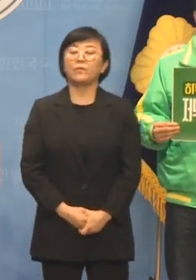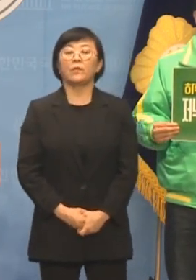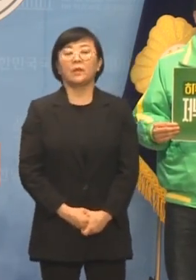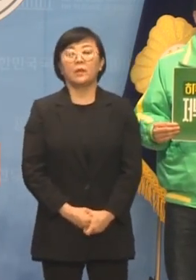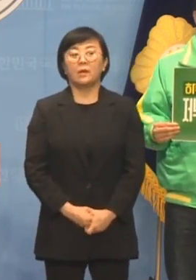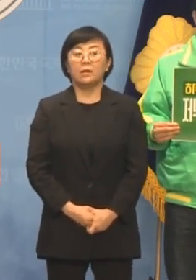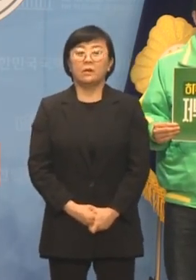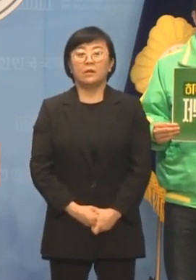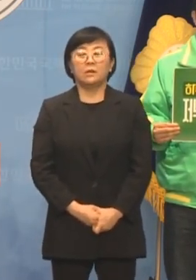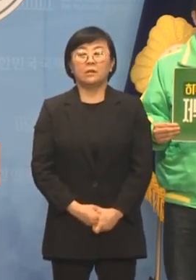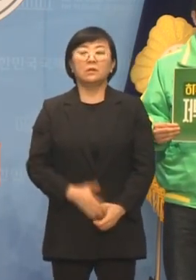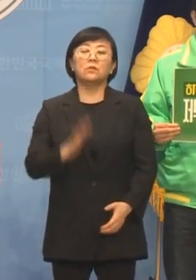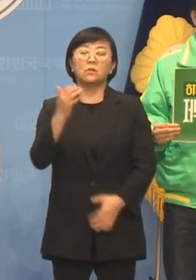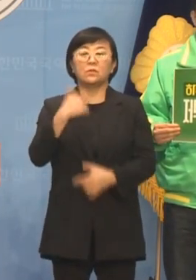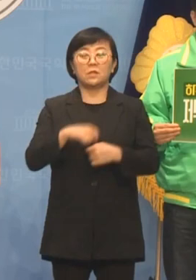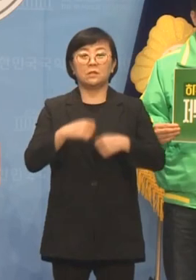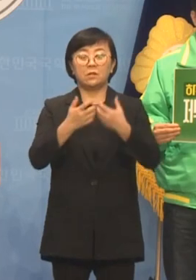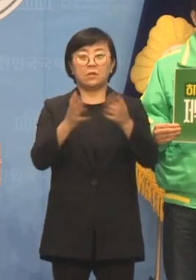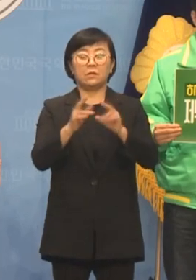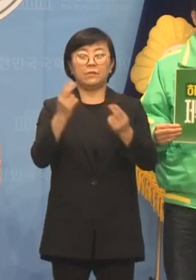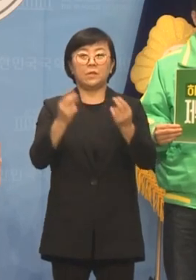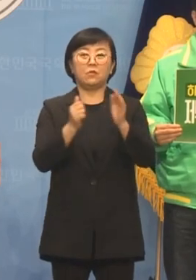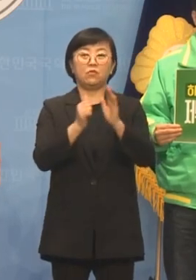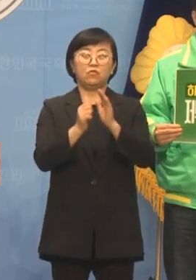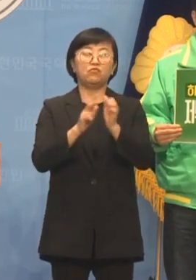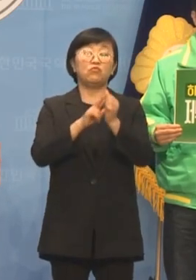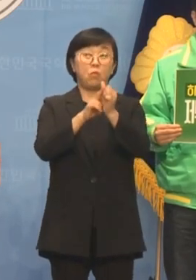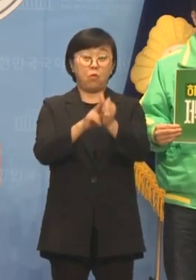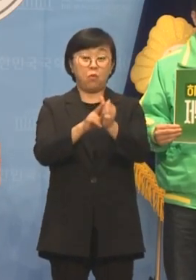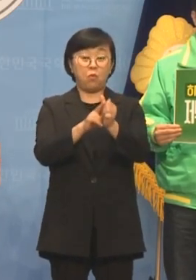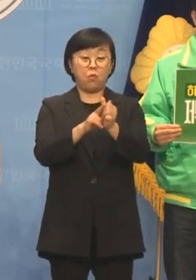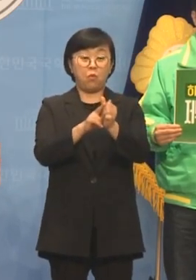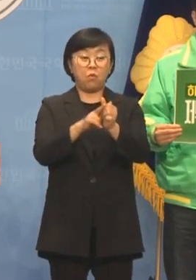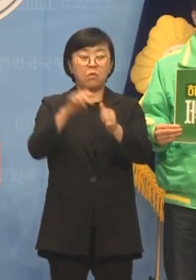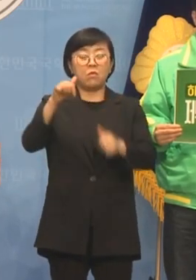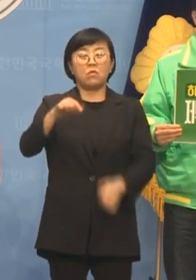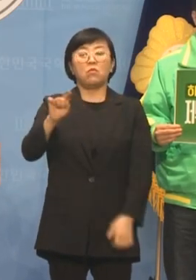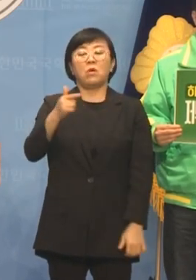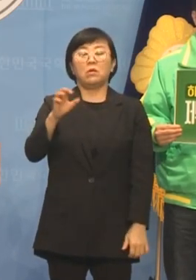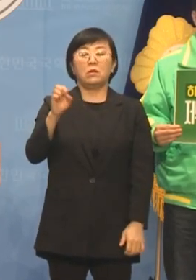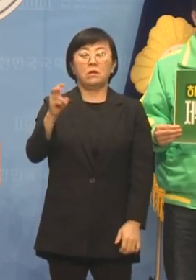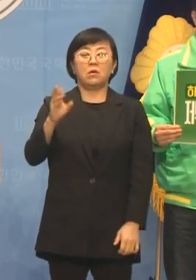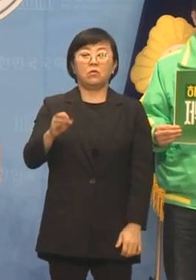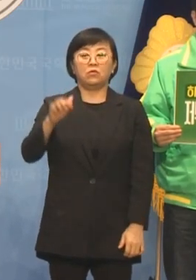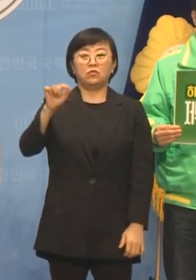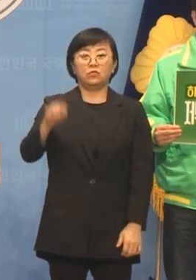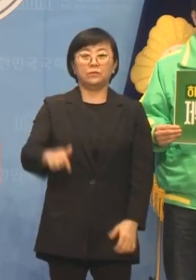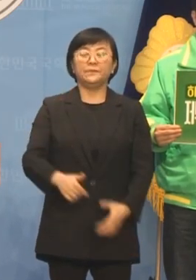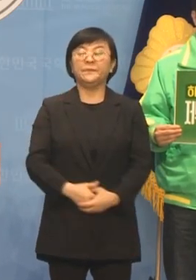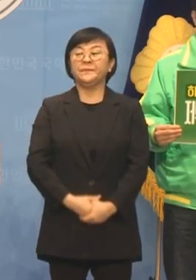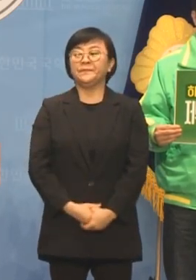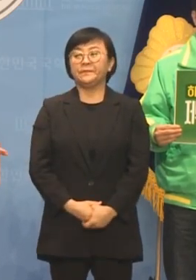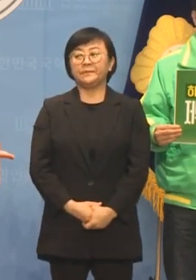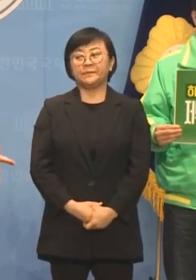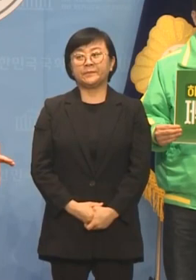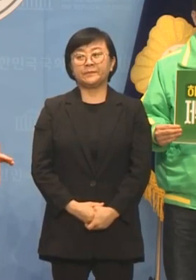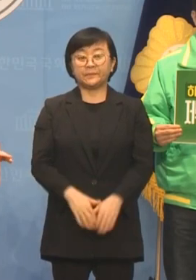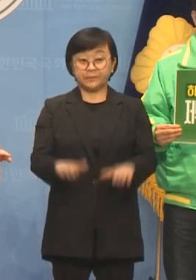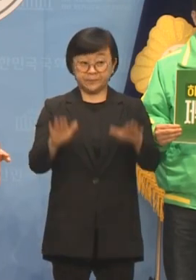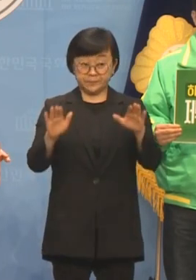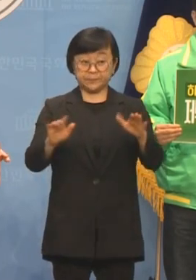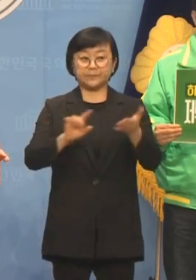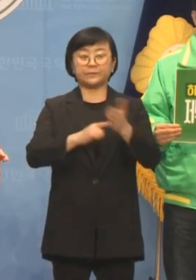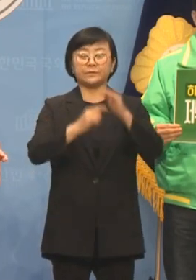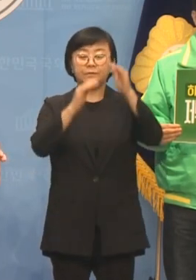고맙습니다네 녹색 정의당 비례 후보로 선출된 권영국 있니다 어 오늘